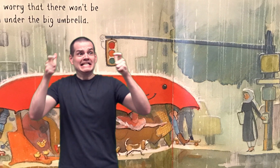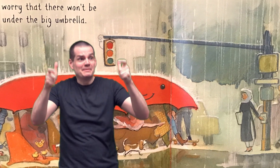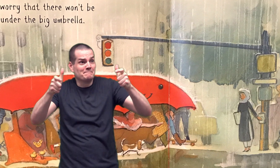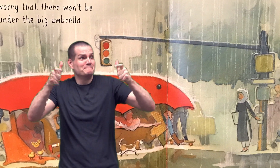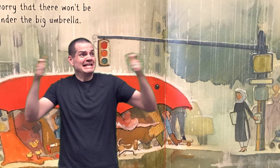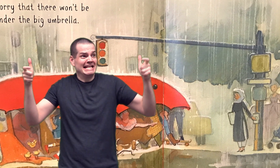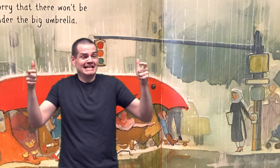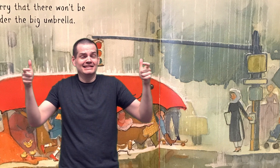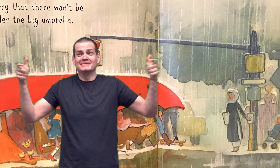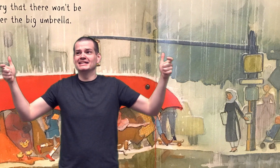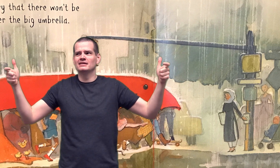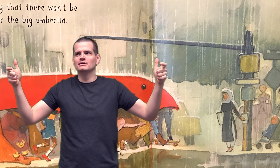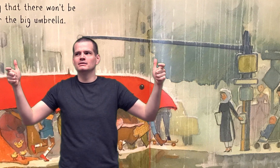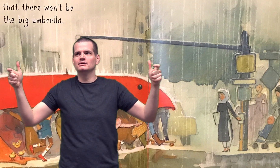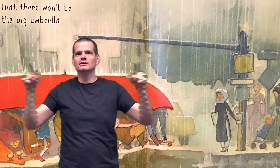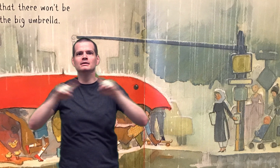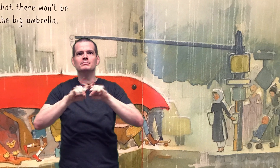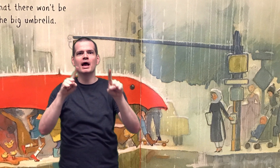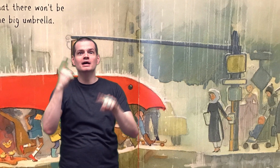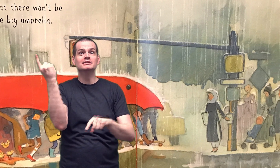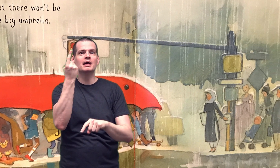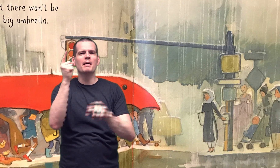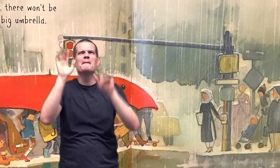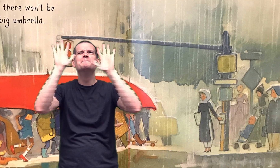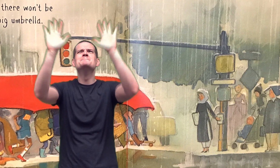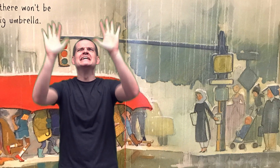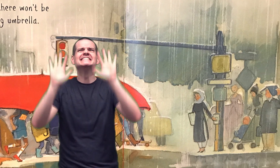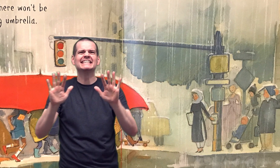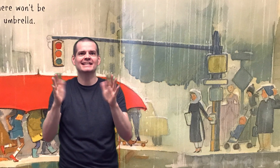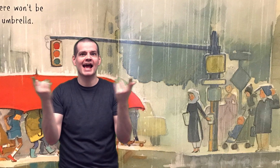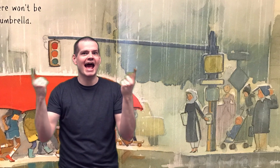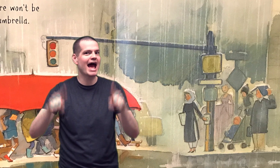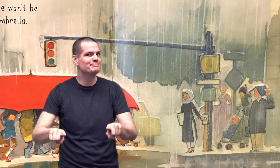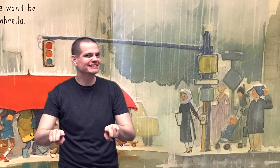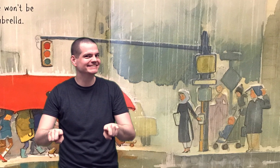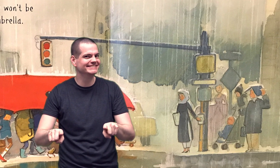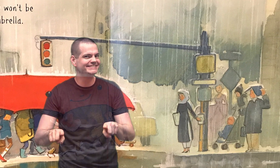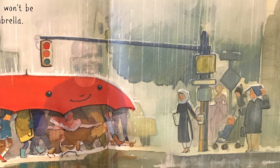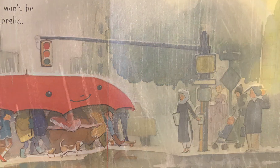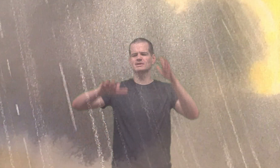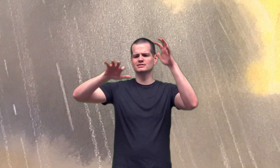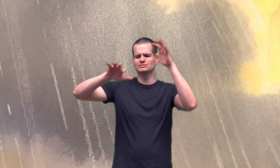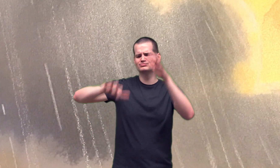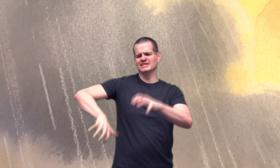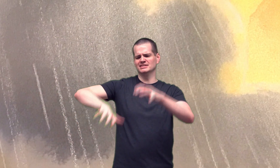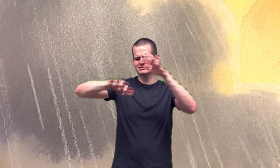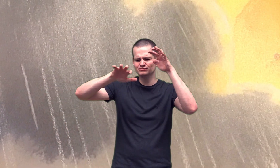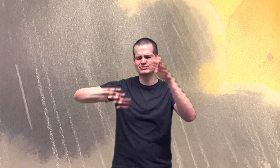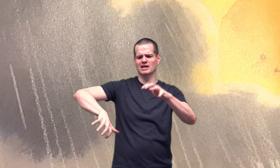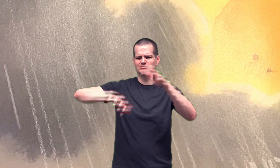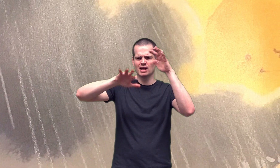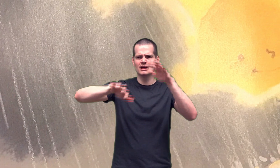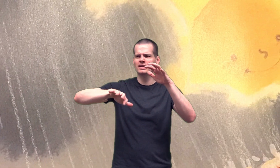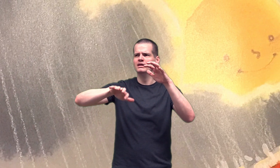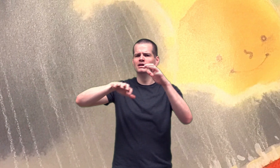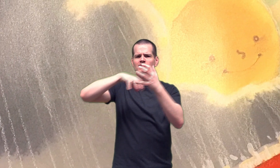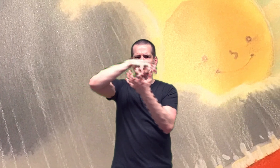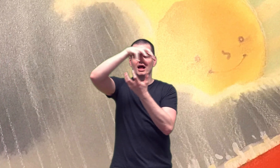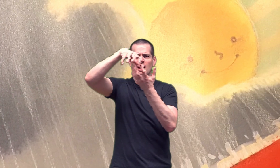crece el paraguas. Pero algo maravilloso ocurre. Está lloviendo y lloviendo y las nubes empiezan a